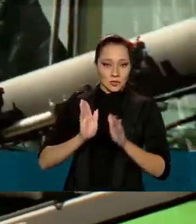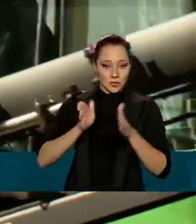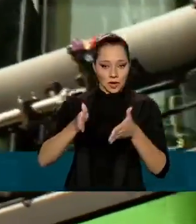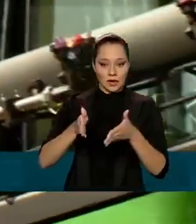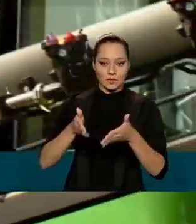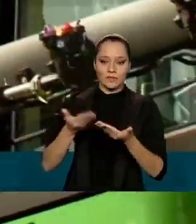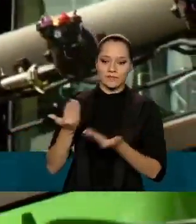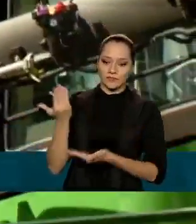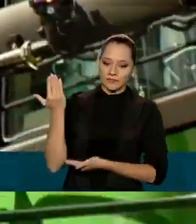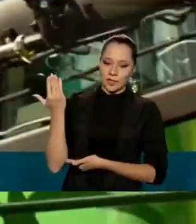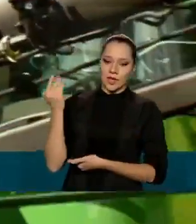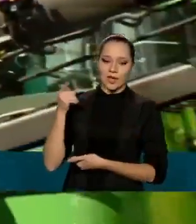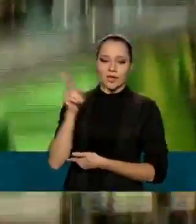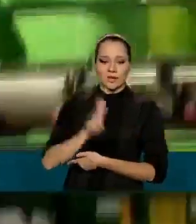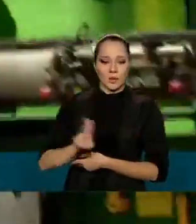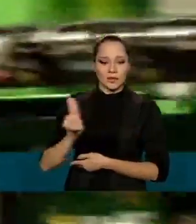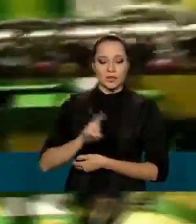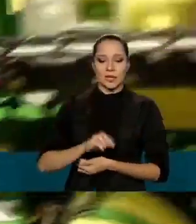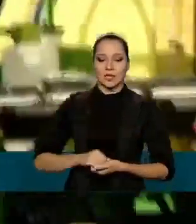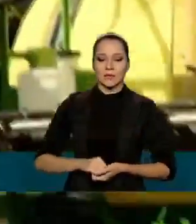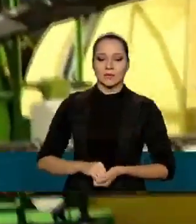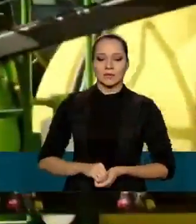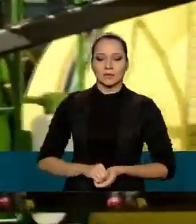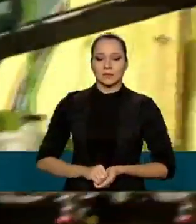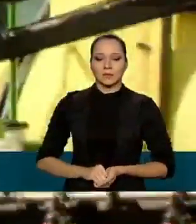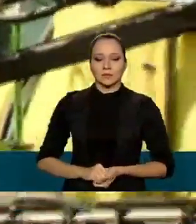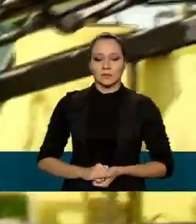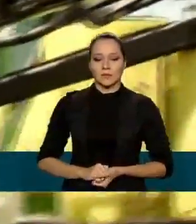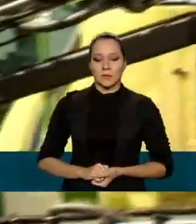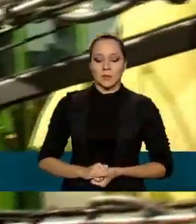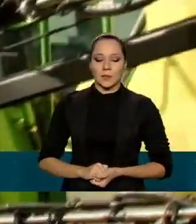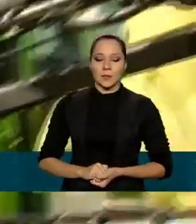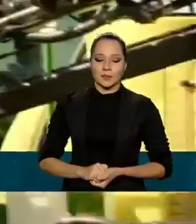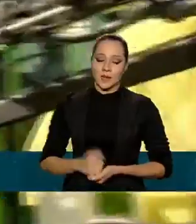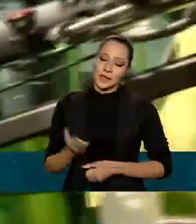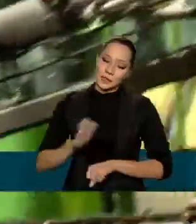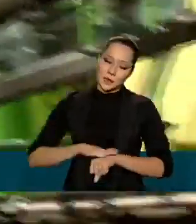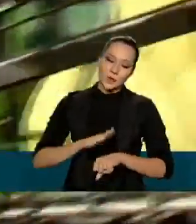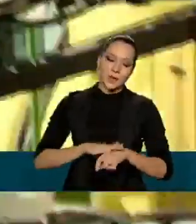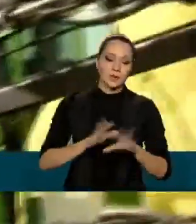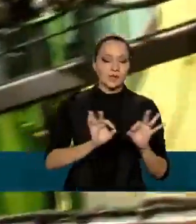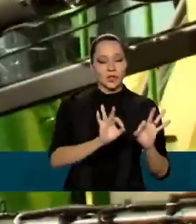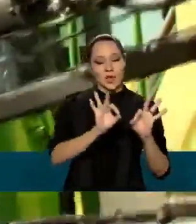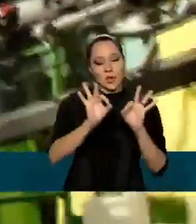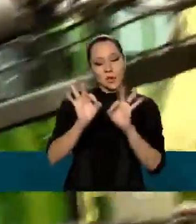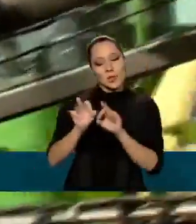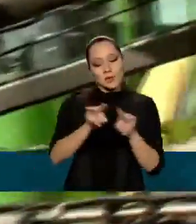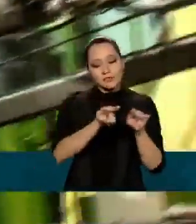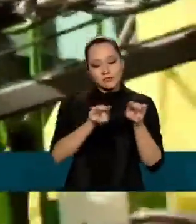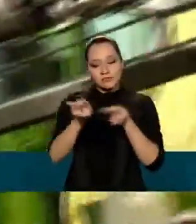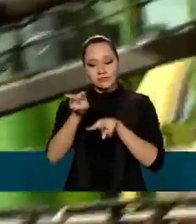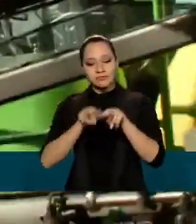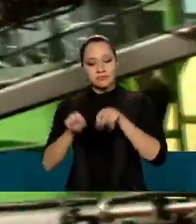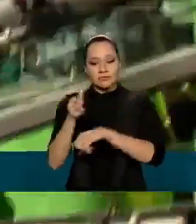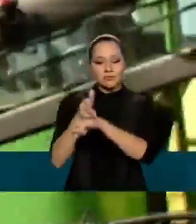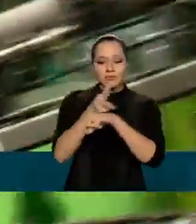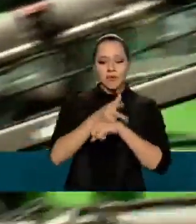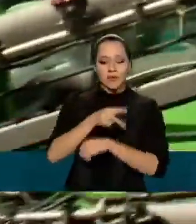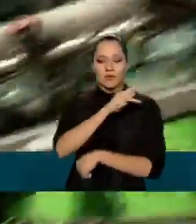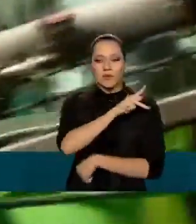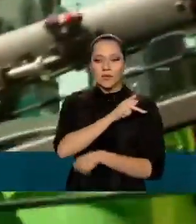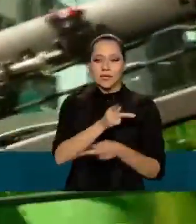que é o caso aí dessa universidade. E neste momento a gente acompanha aí a visita do presidente